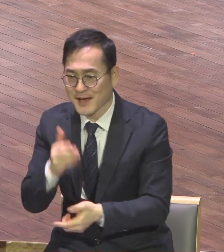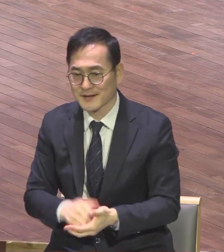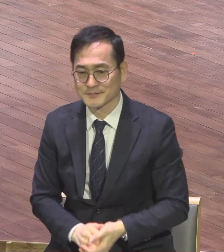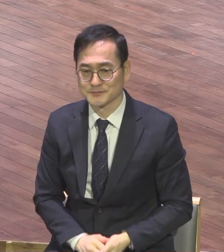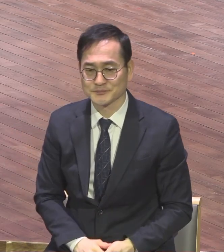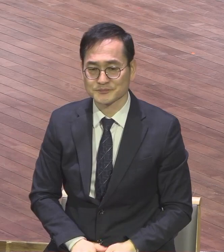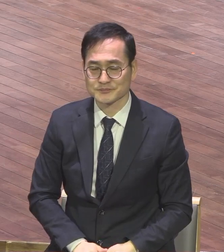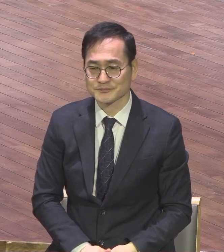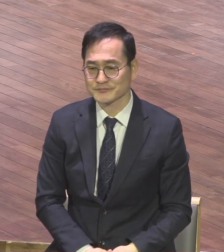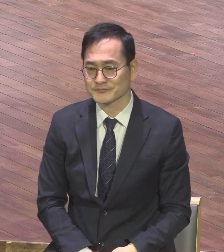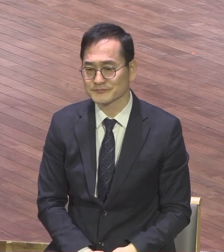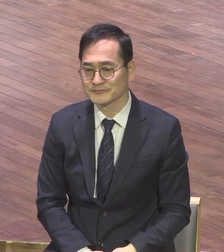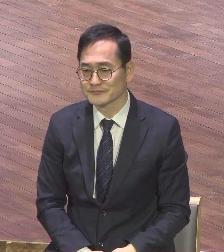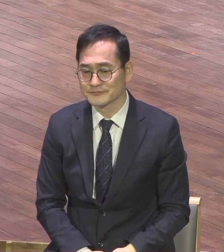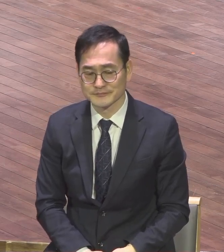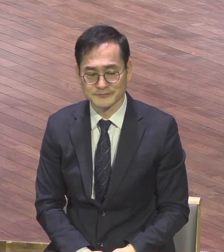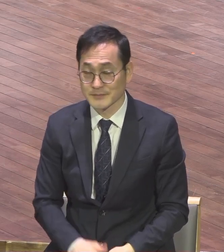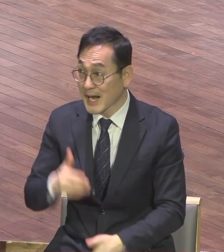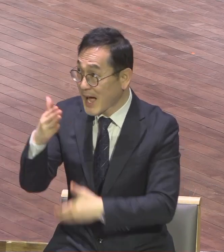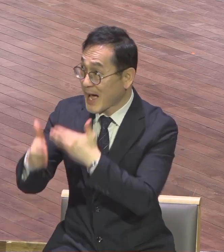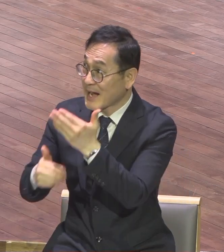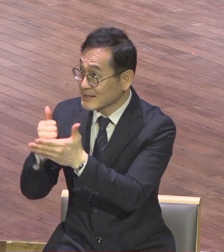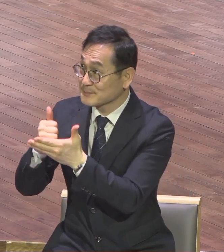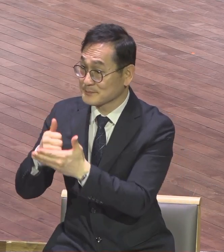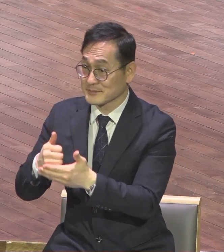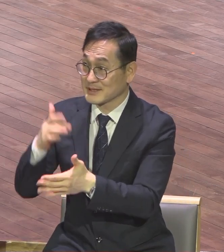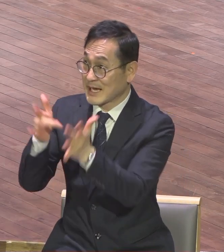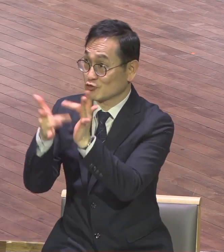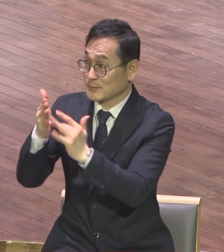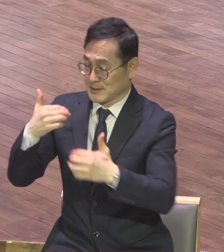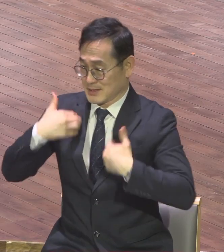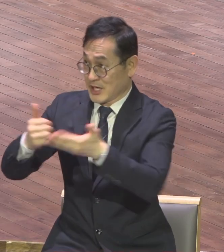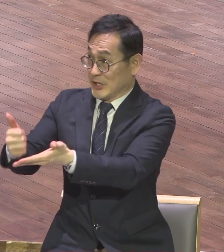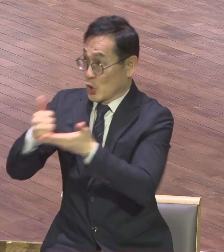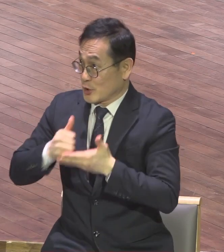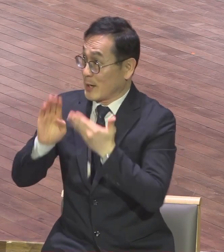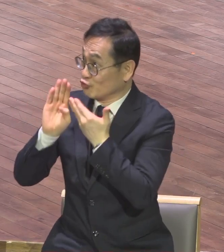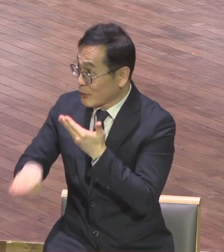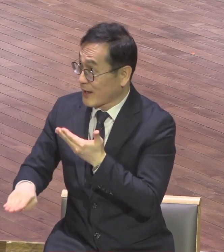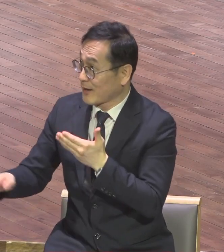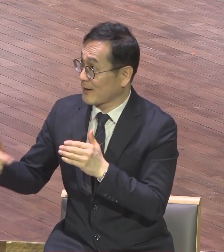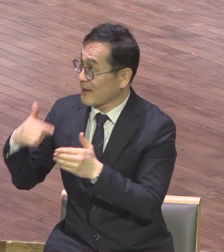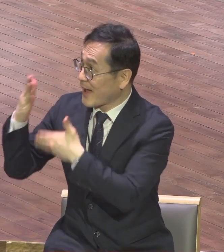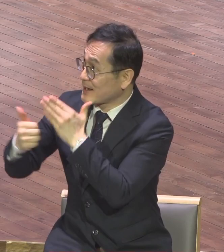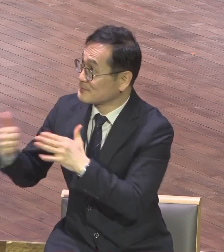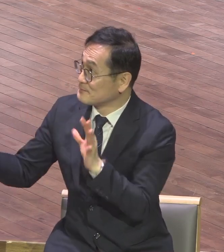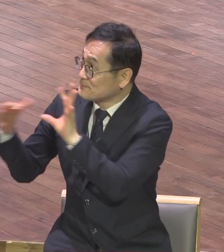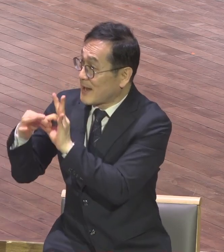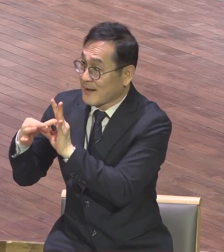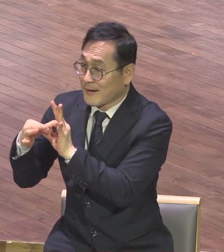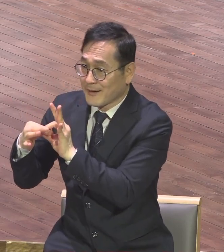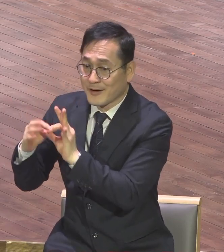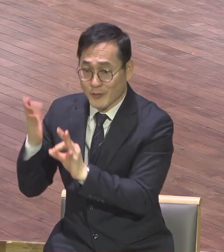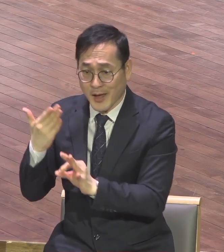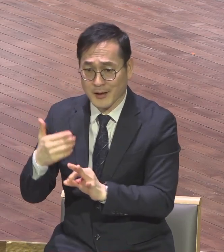되겠네? 하나님의 사랑에서 어차피 안 끊어진다면 막 살아도 되는 것인가? 라는 질문을 한 적이 있었습니다. 그래도 예수 믿는